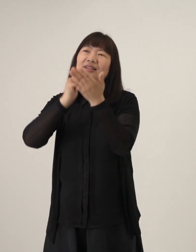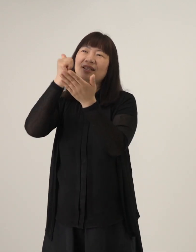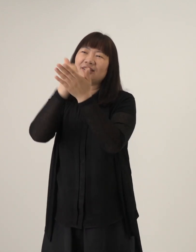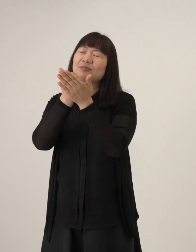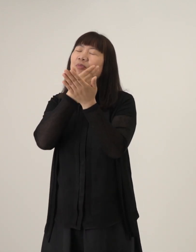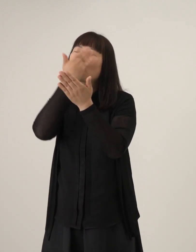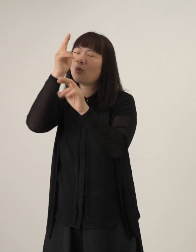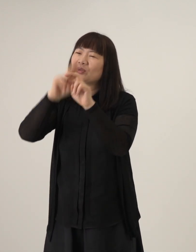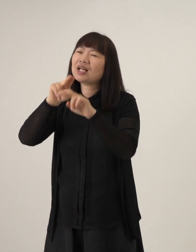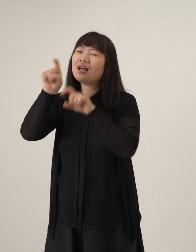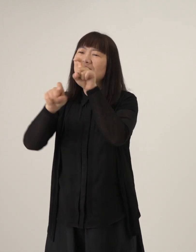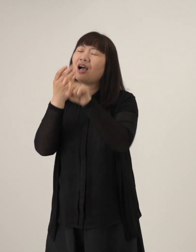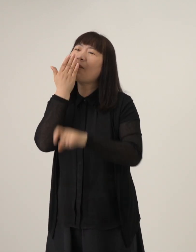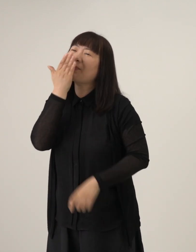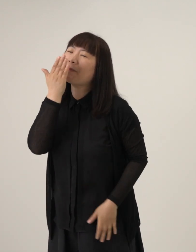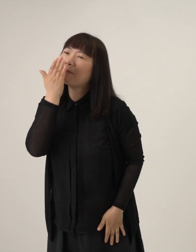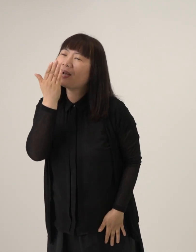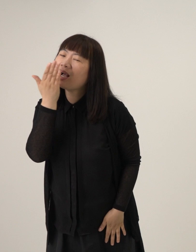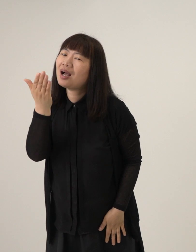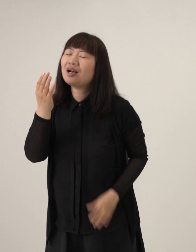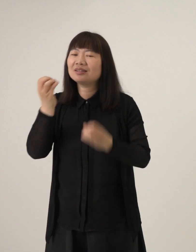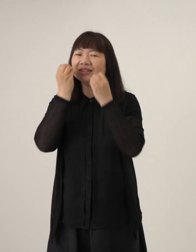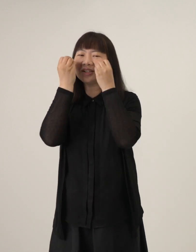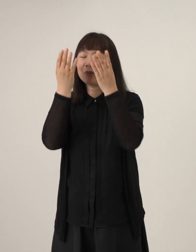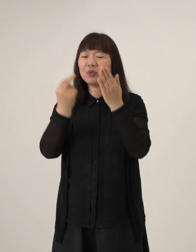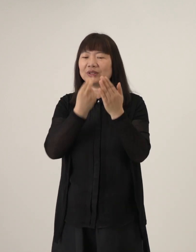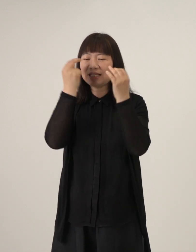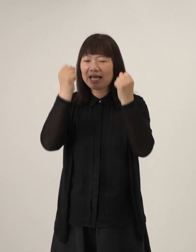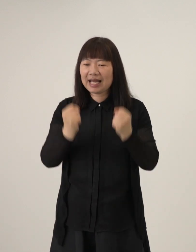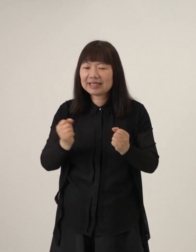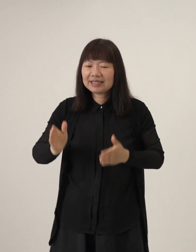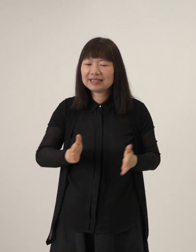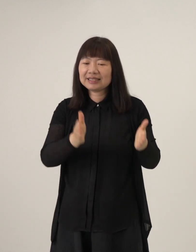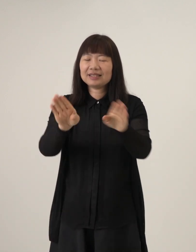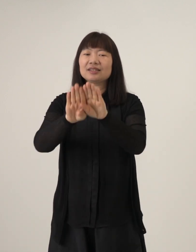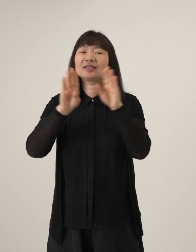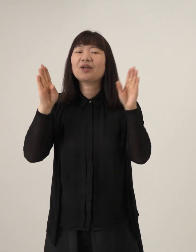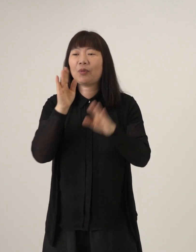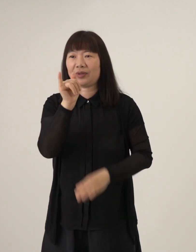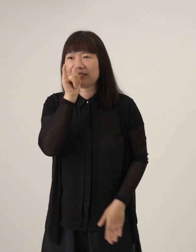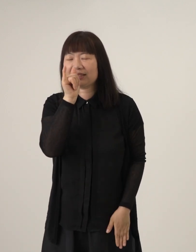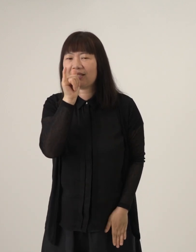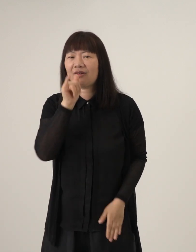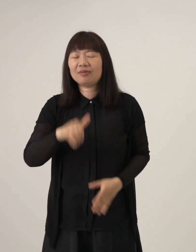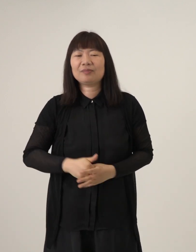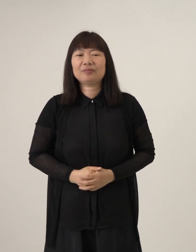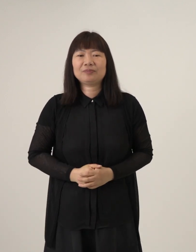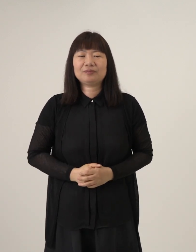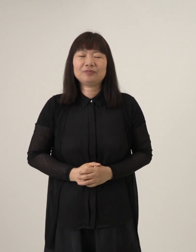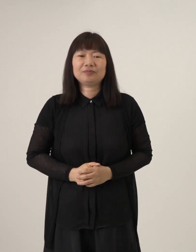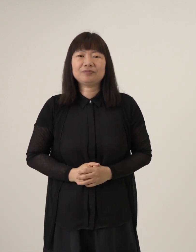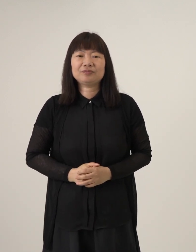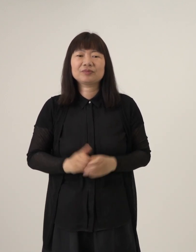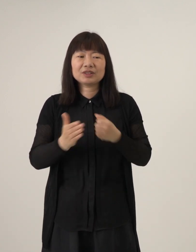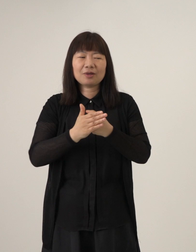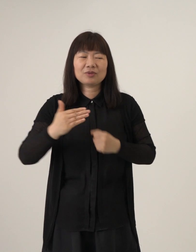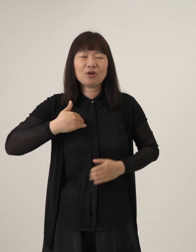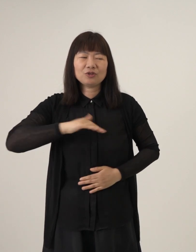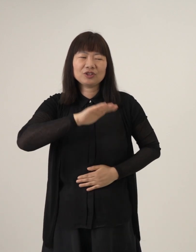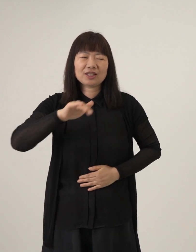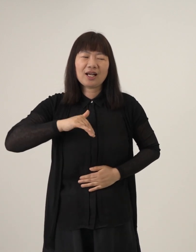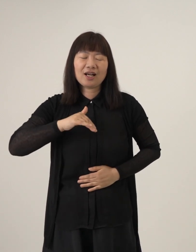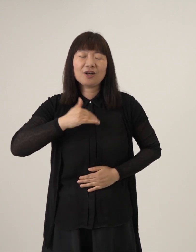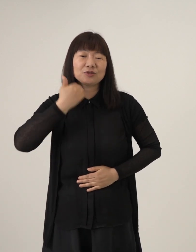하나님의 보좌 앞으로 나아갈 수 있는 새롭고 산 길이 열리는 겁니다. 그래서 우리가